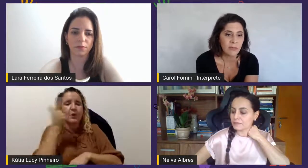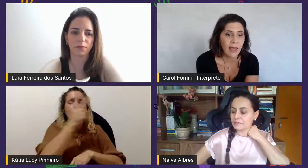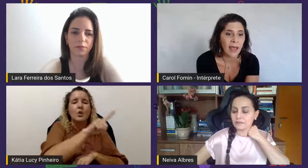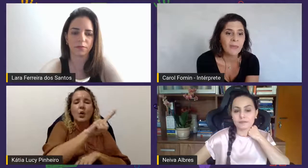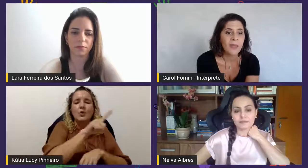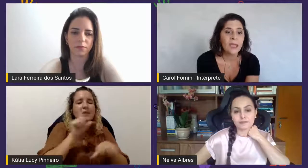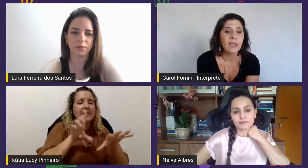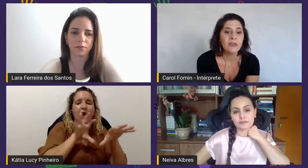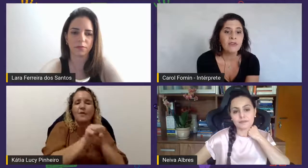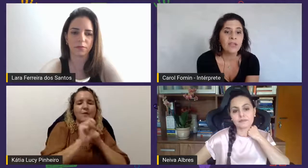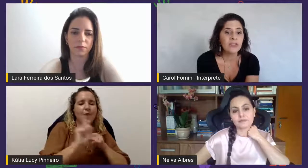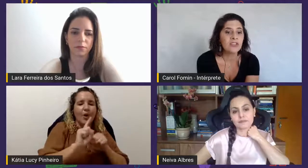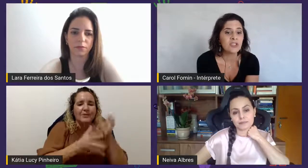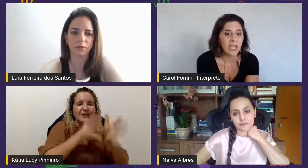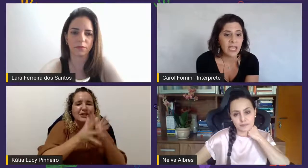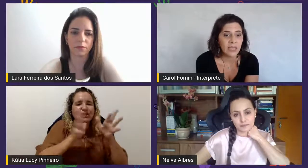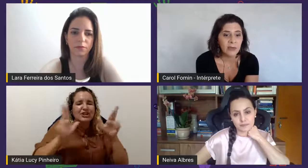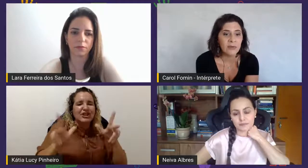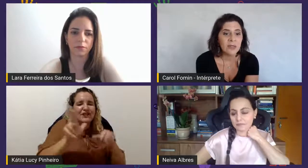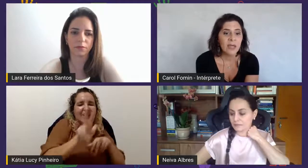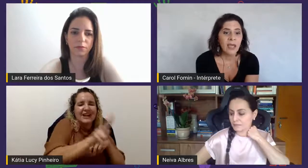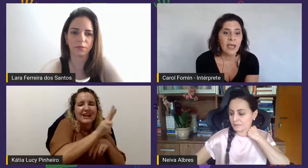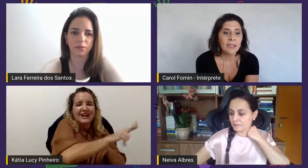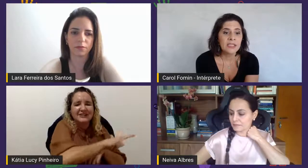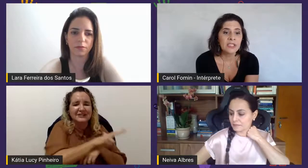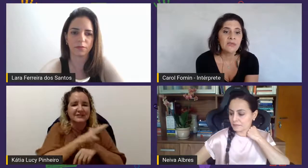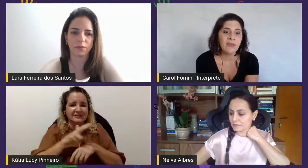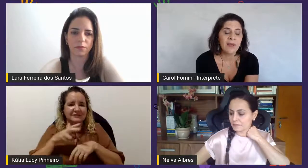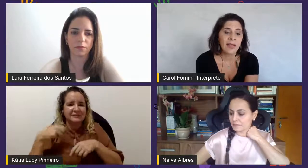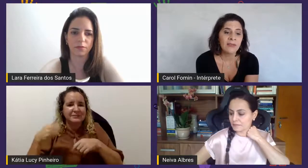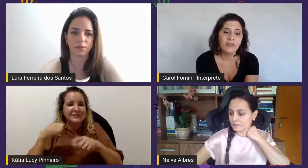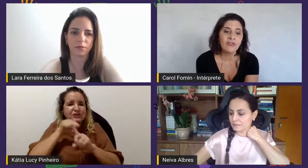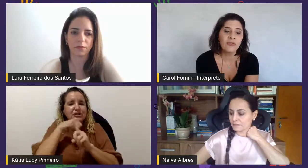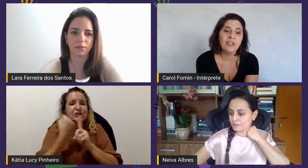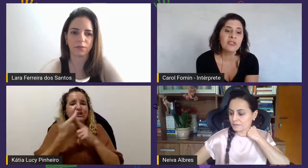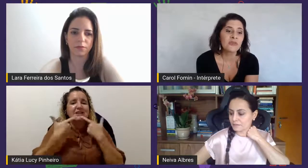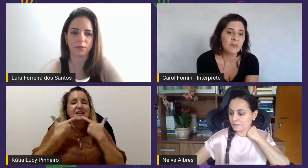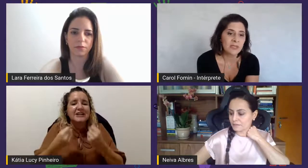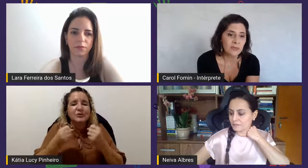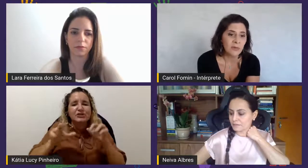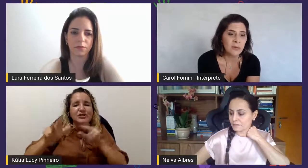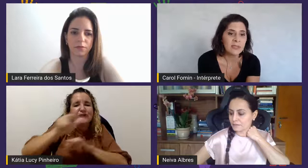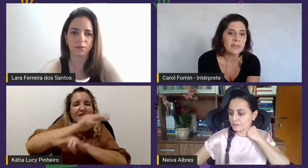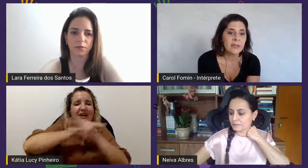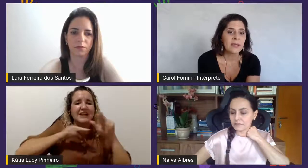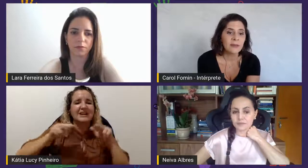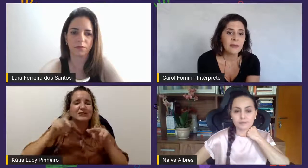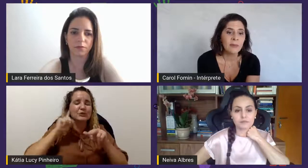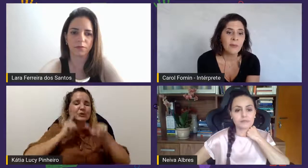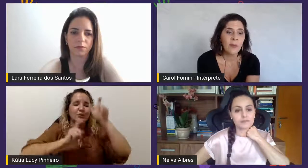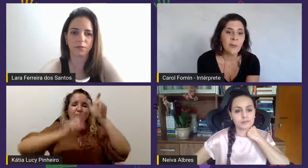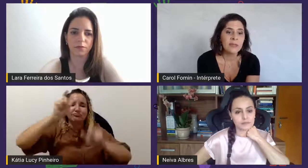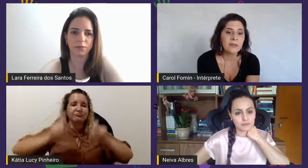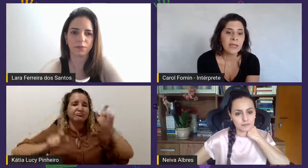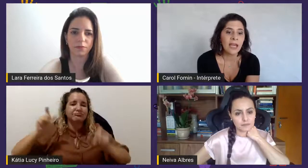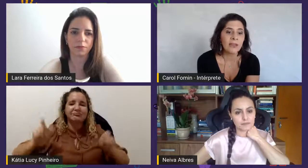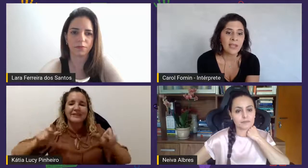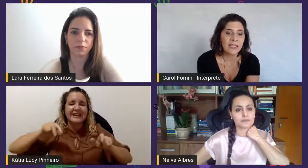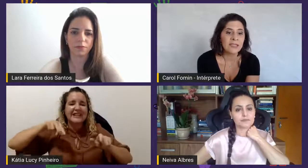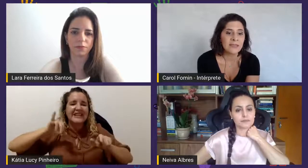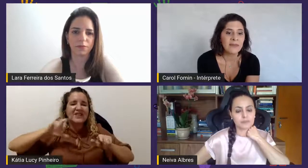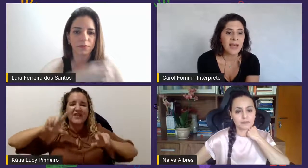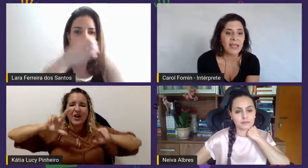vai atuar, em diferentes gêneros, se a gente vai falar de diferentes formações. Então, eu penso